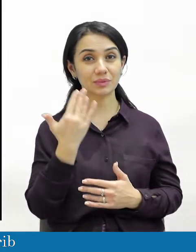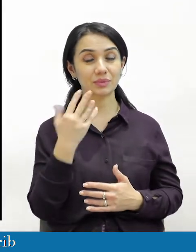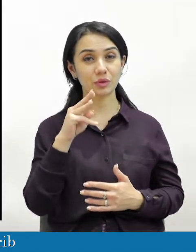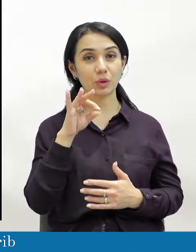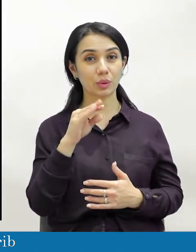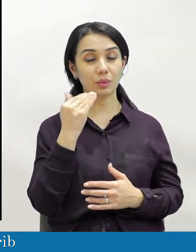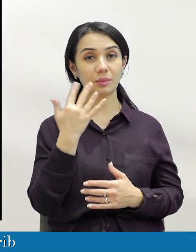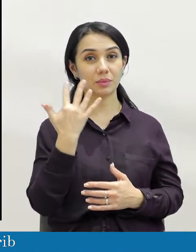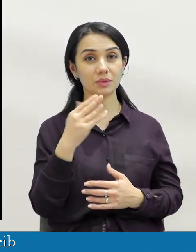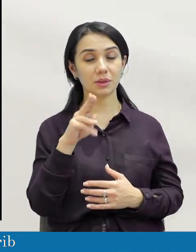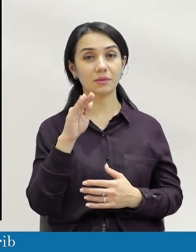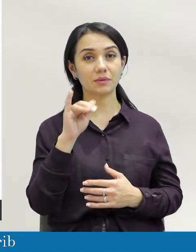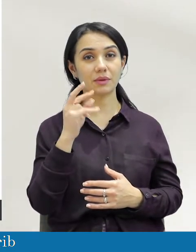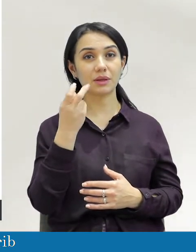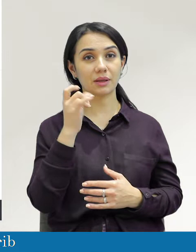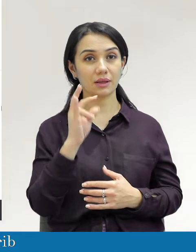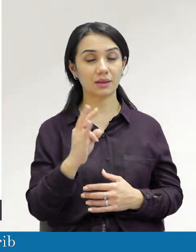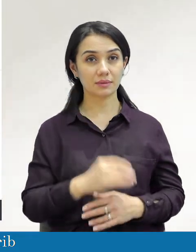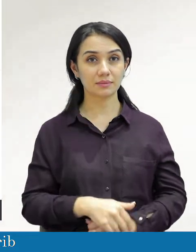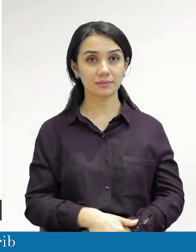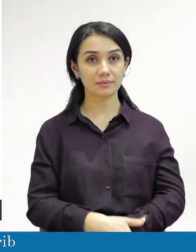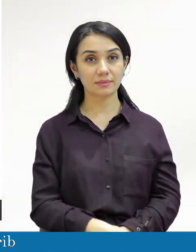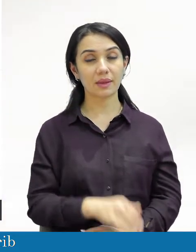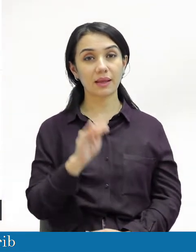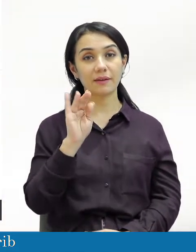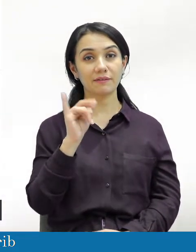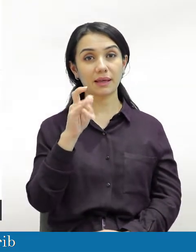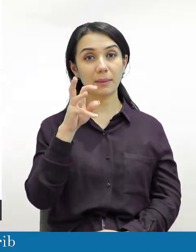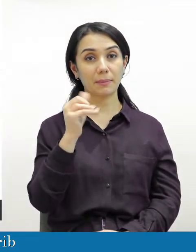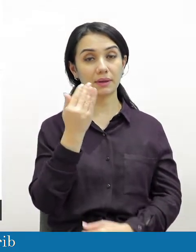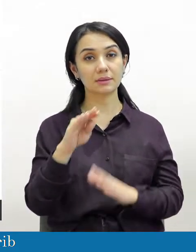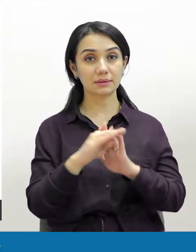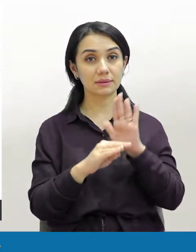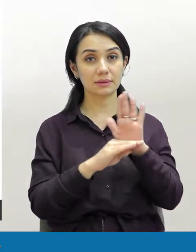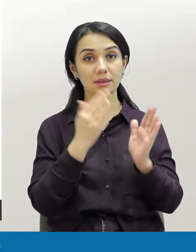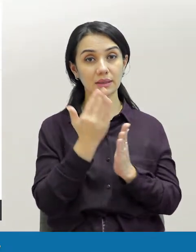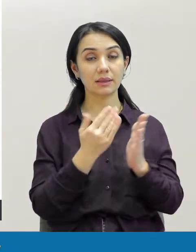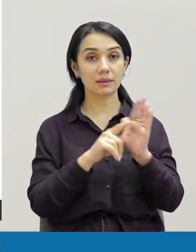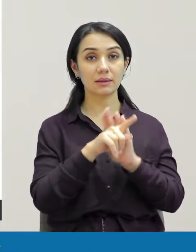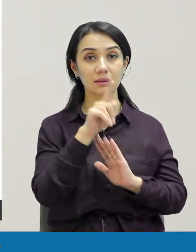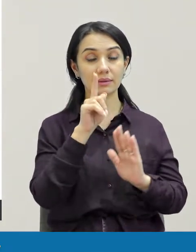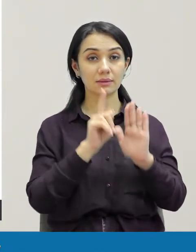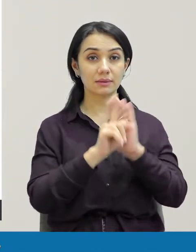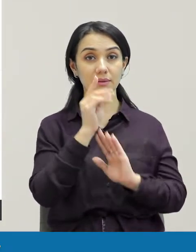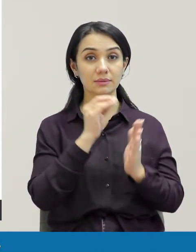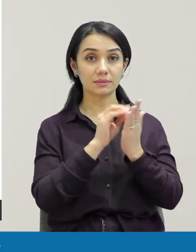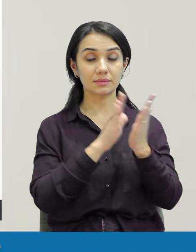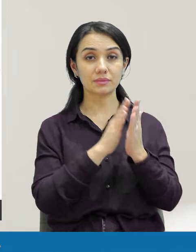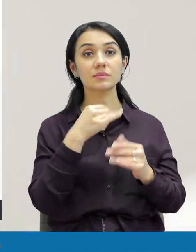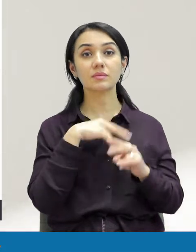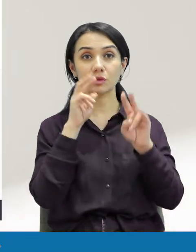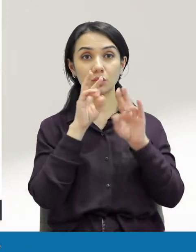plugin. Boshladik. Xo'p, Figma dasturiga kirib olamiz. Figma.com dan ro'yxatda o'tishi